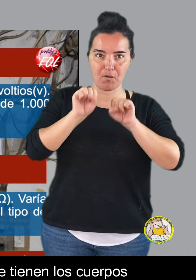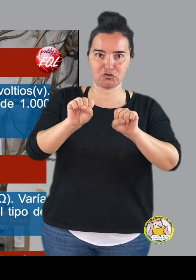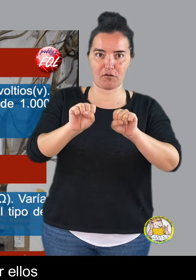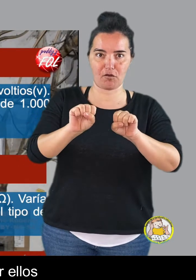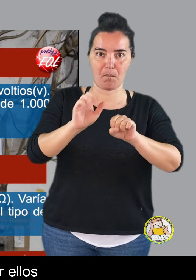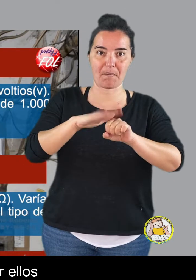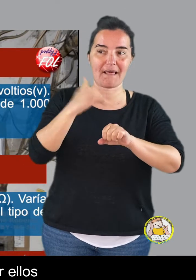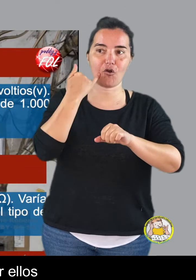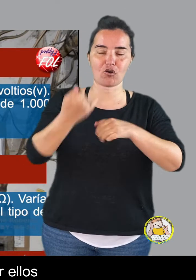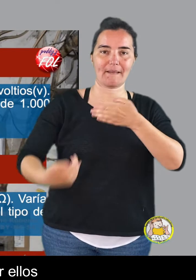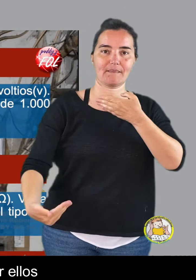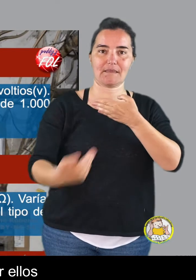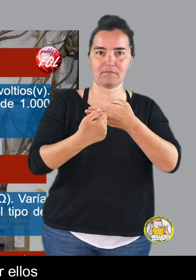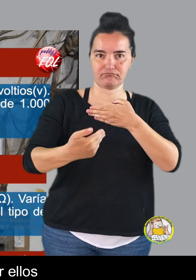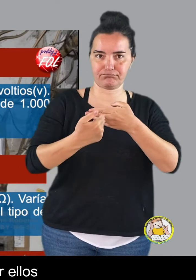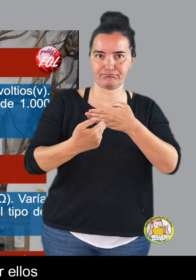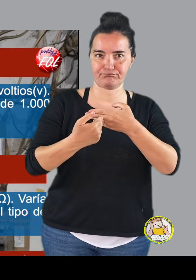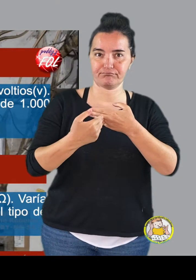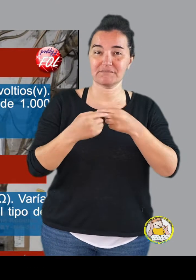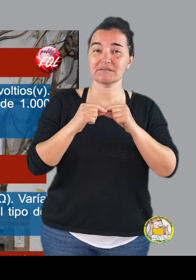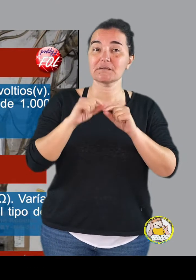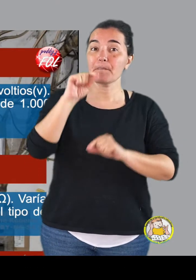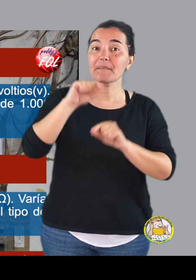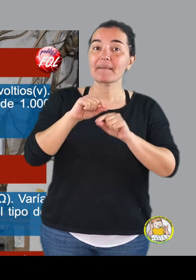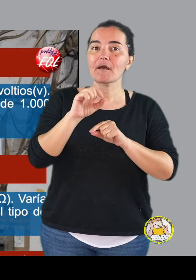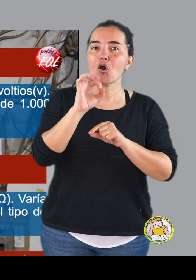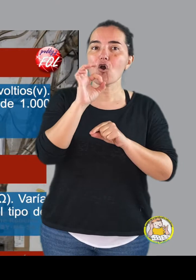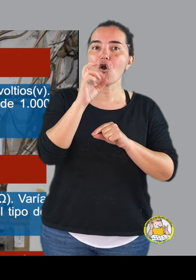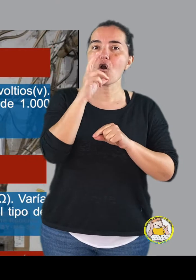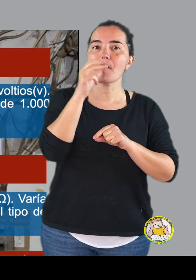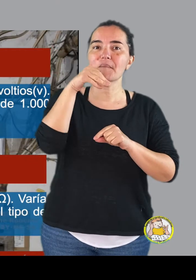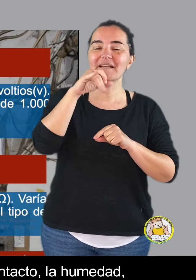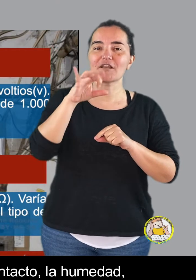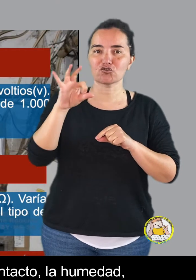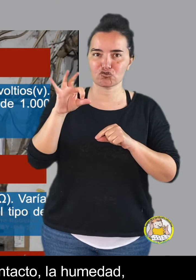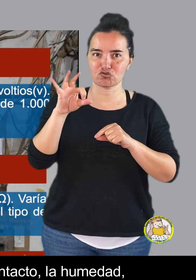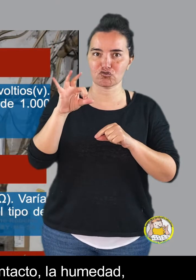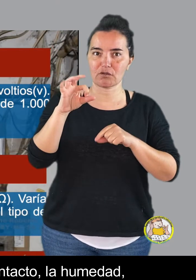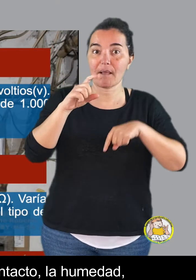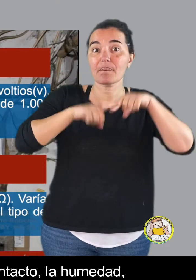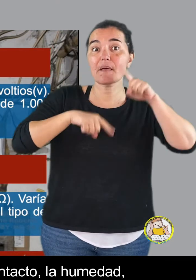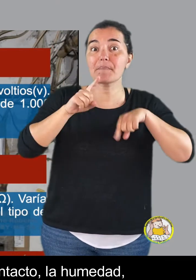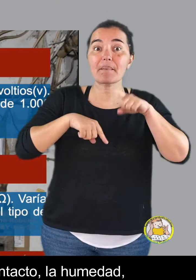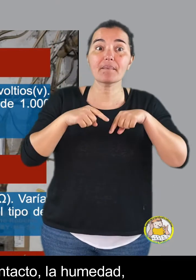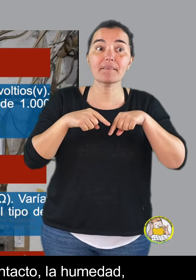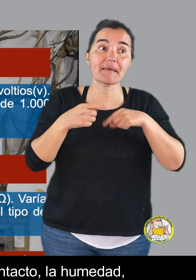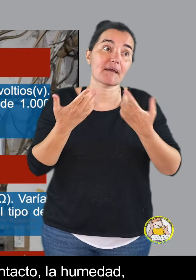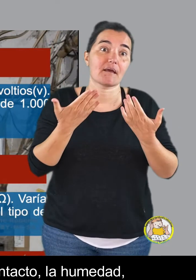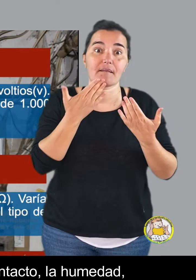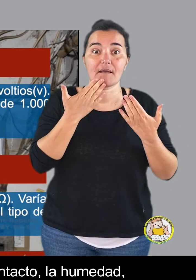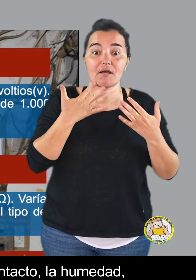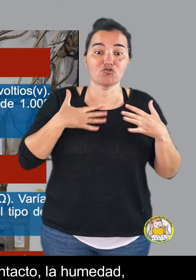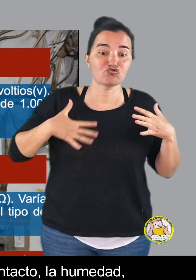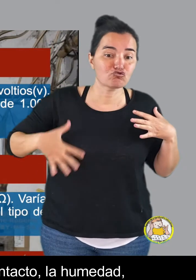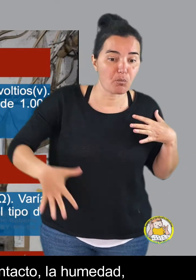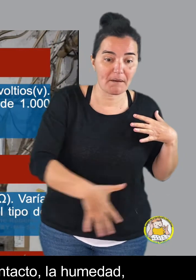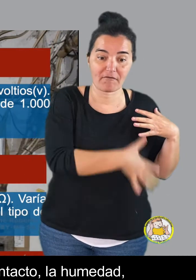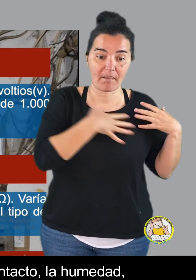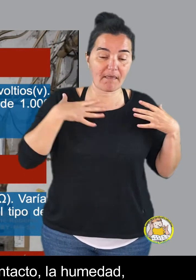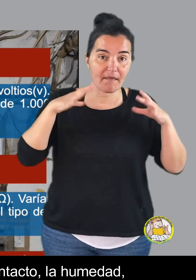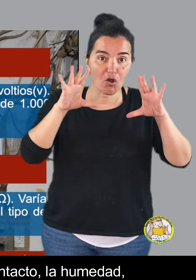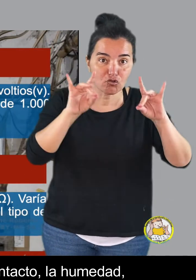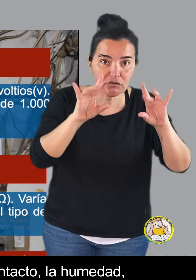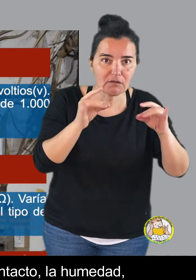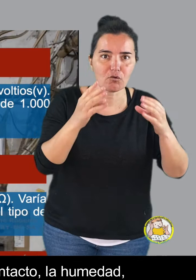los cuerpos a que la corriente pase por ellos. Se mide en ohmios y varía en función de la superficie